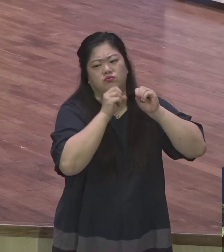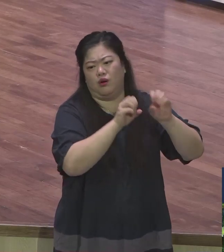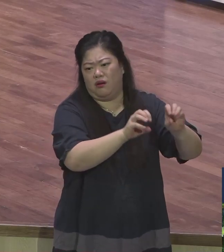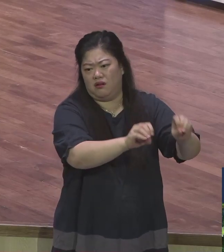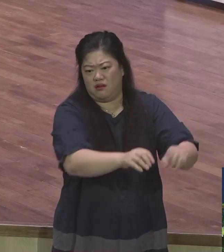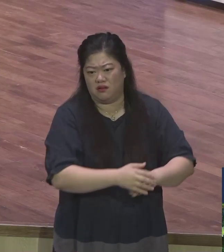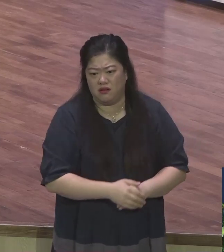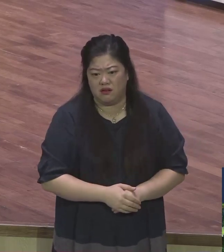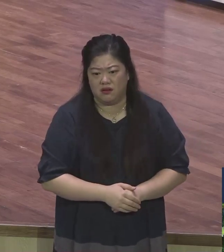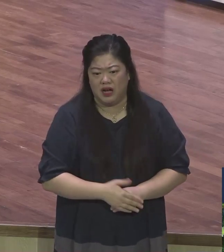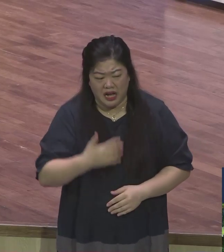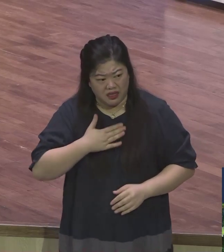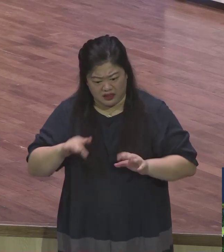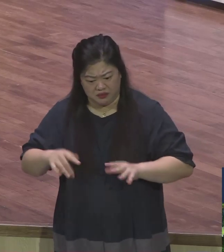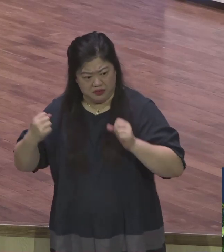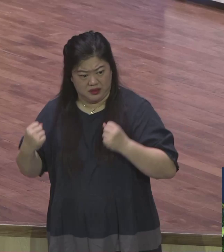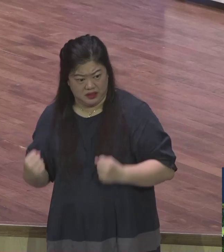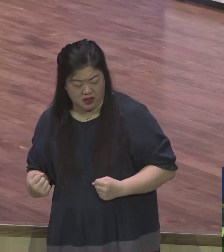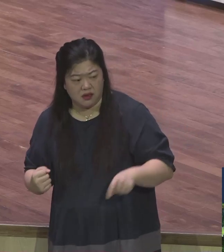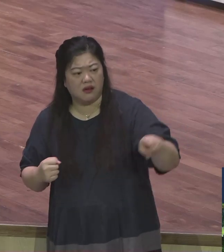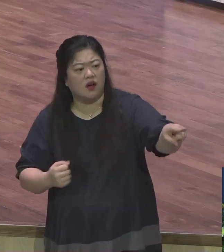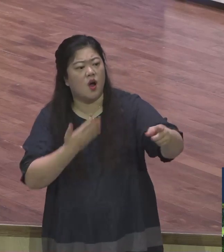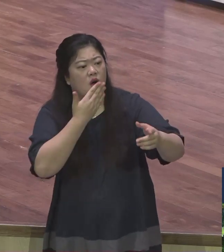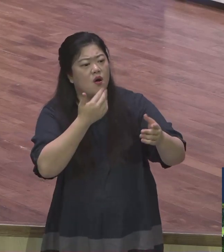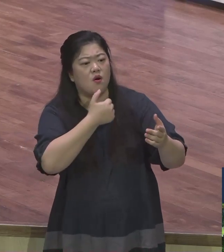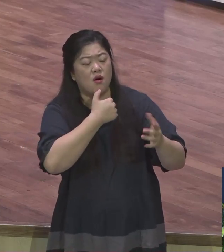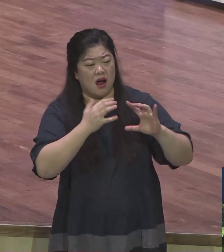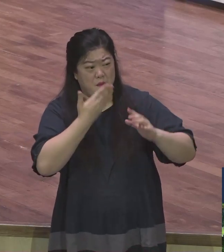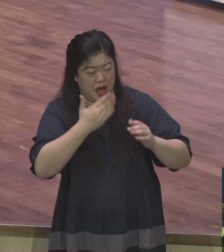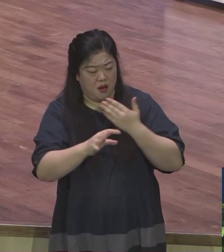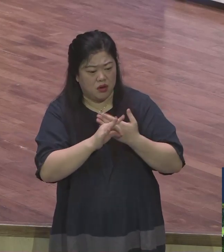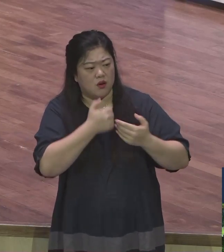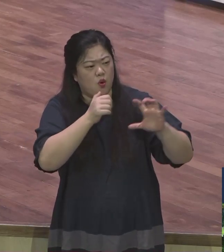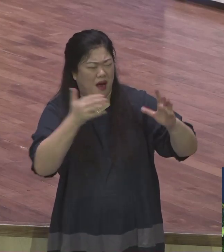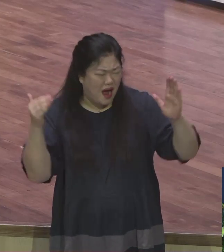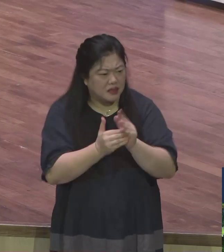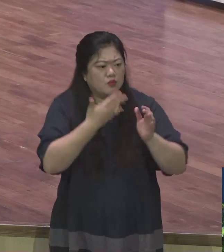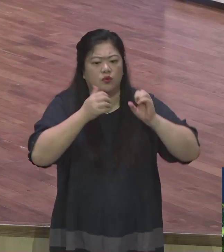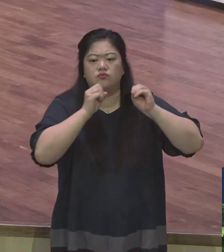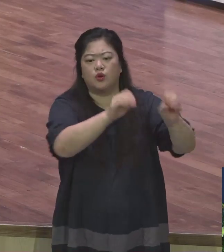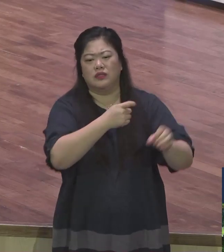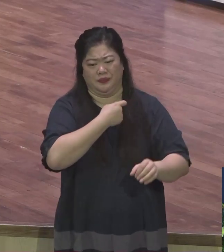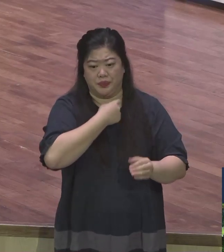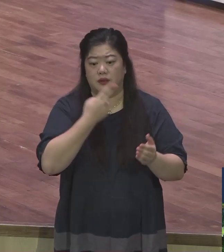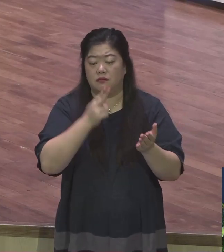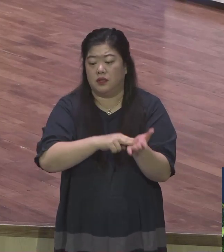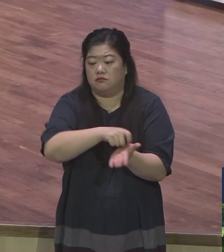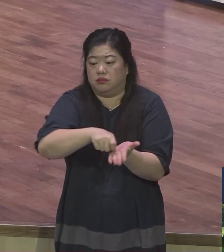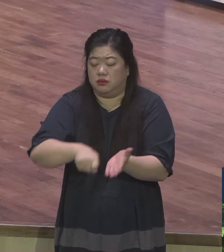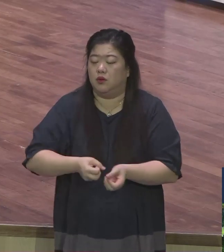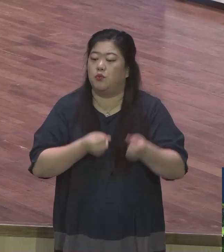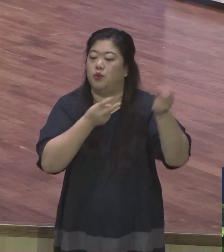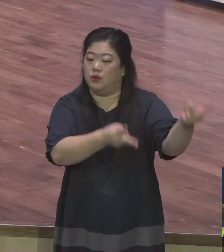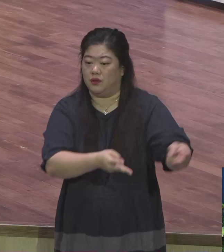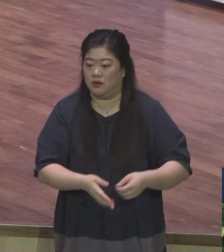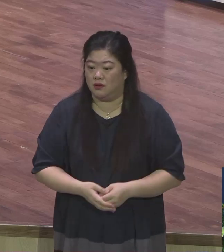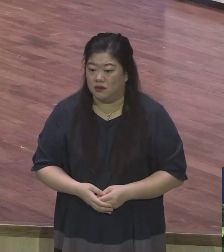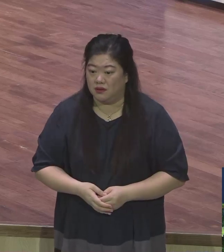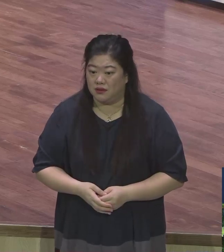할 수만 있으면 그리스도의 대속의 사랑을 그렇게 내가 복음을 전가하고